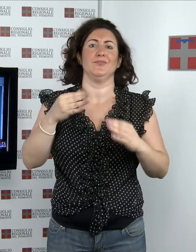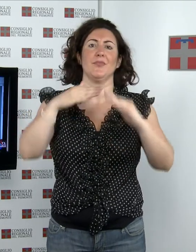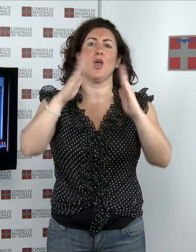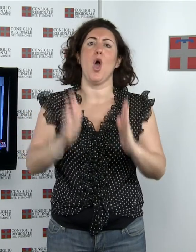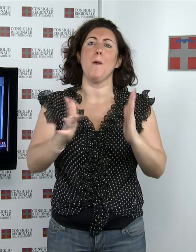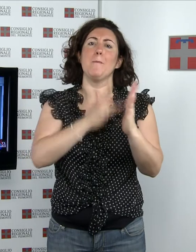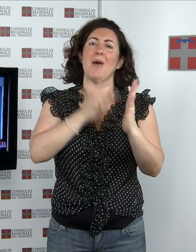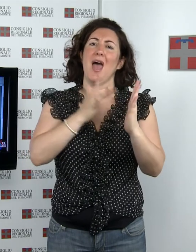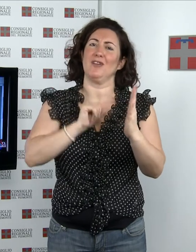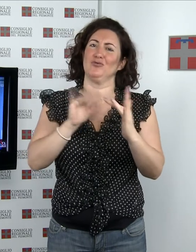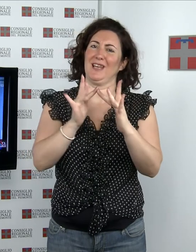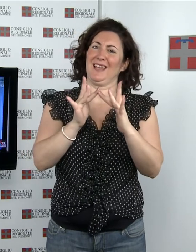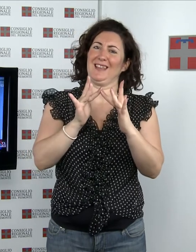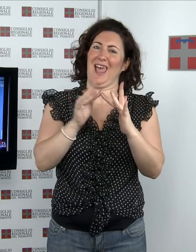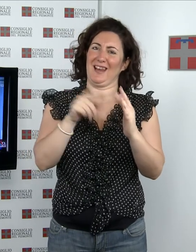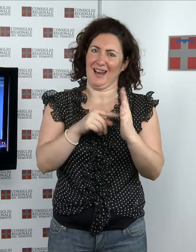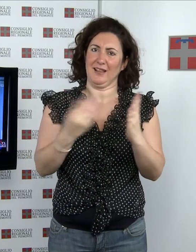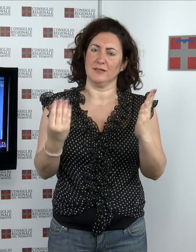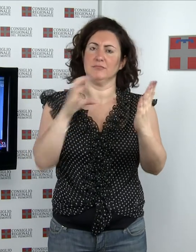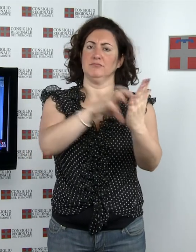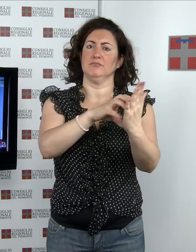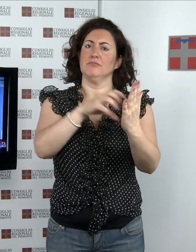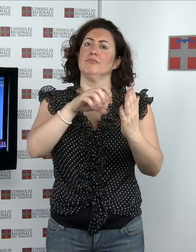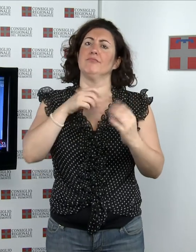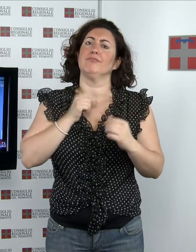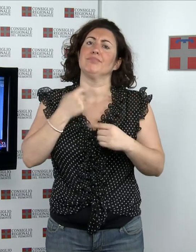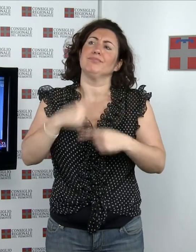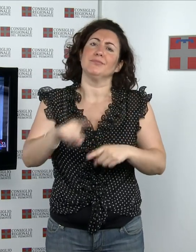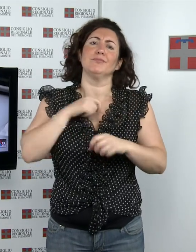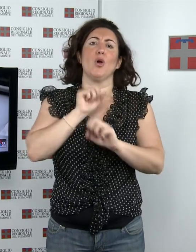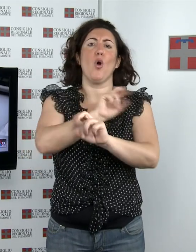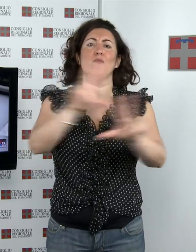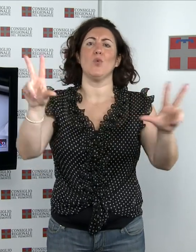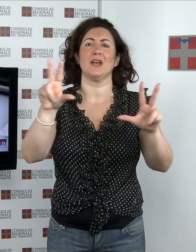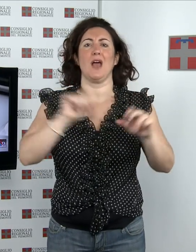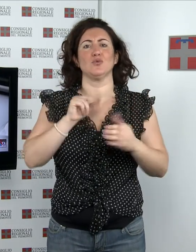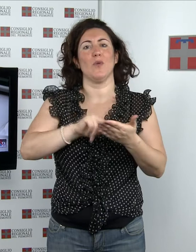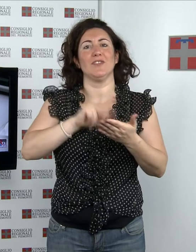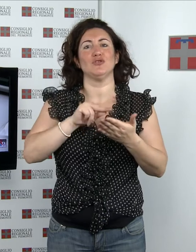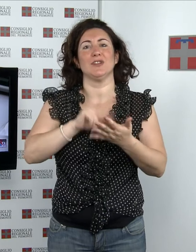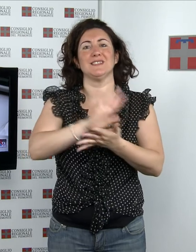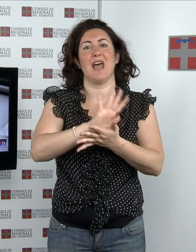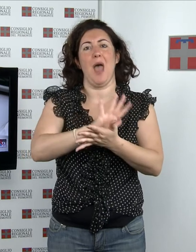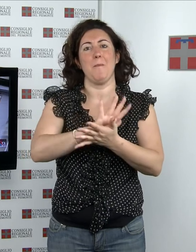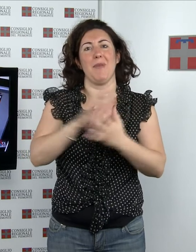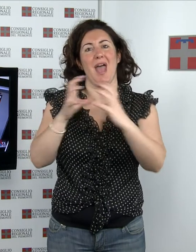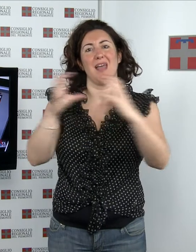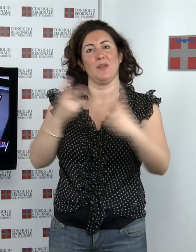proprio sito internet I comunicati emessi Dagli uffici stampa degli enti pubblici della Regione cliccando su